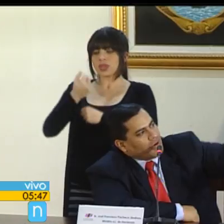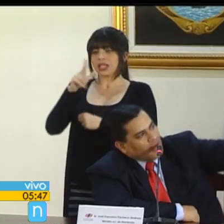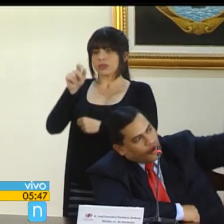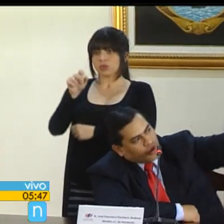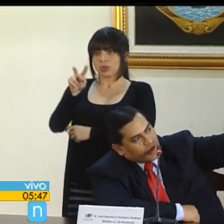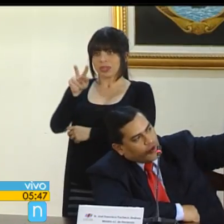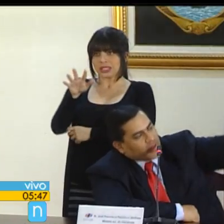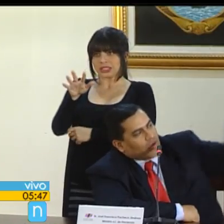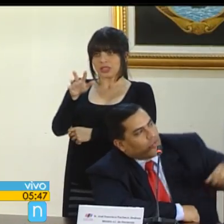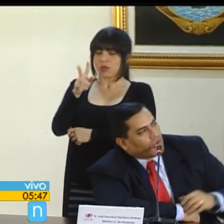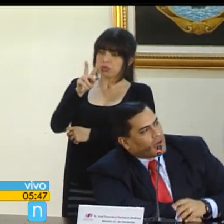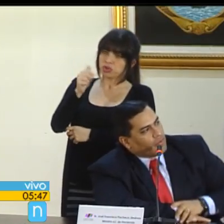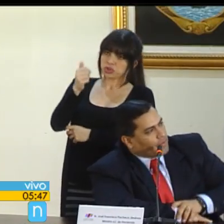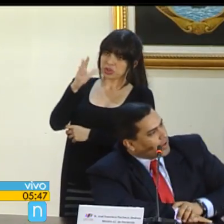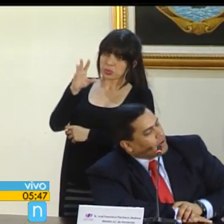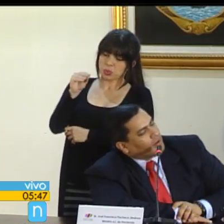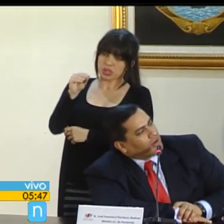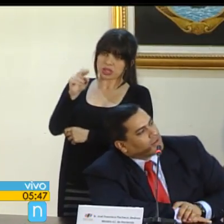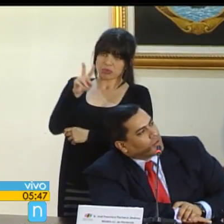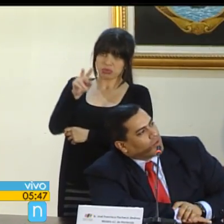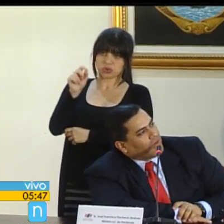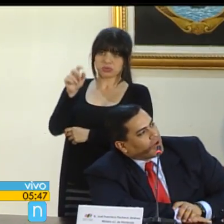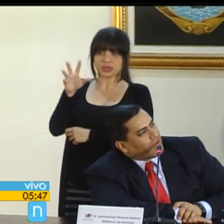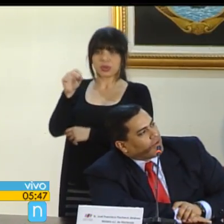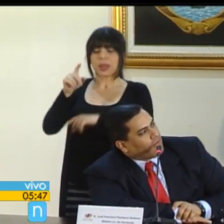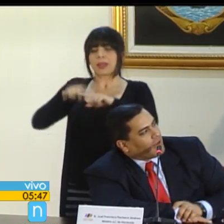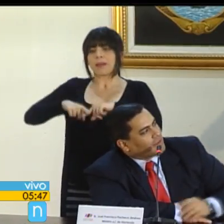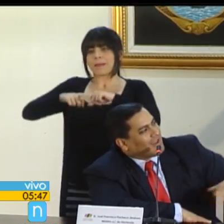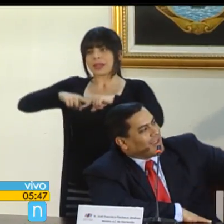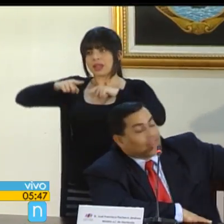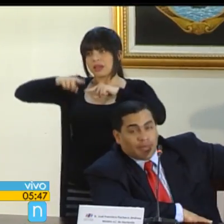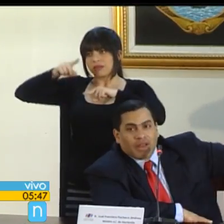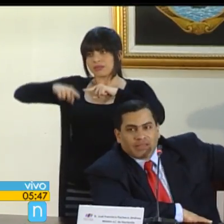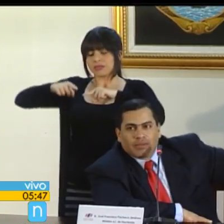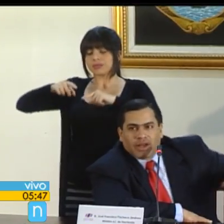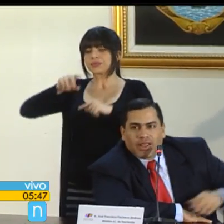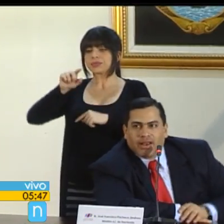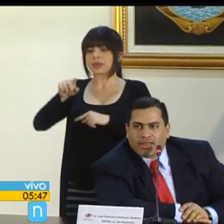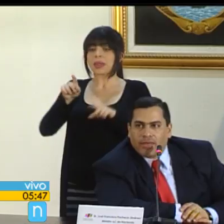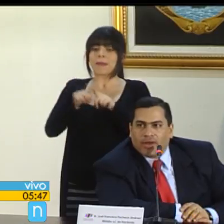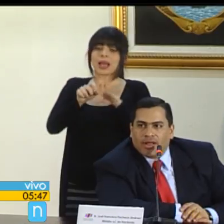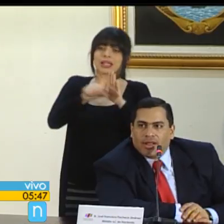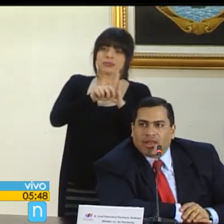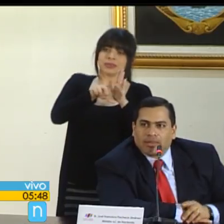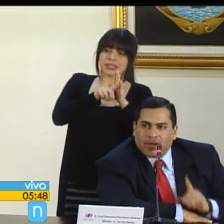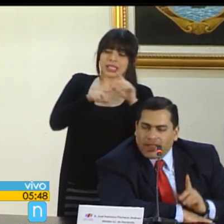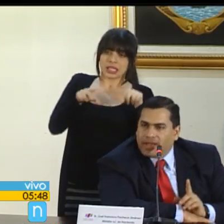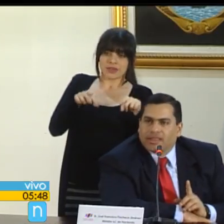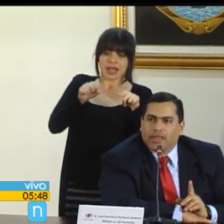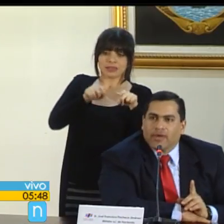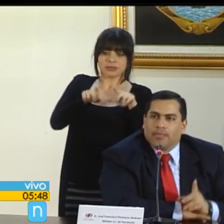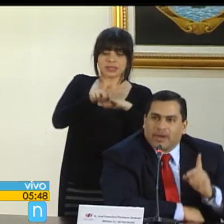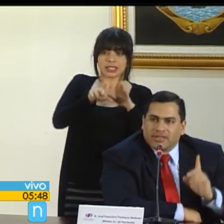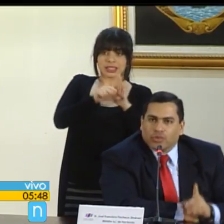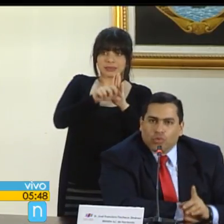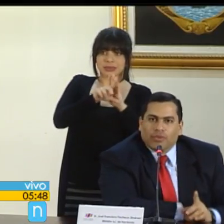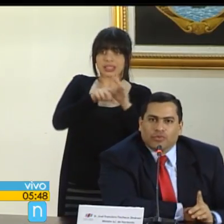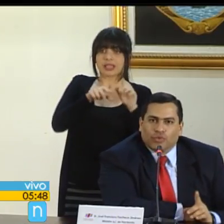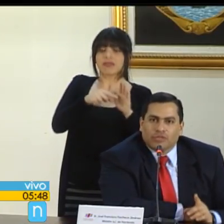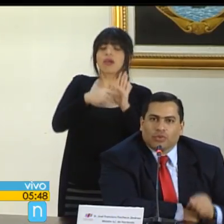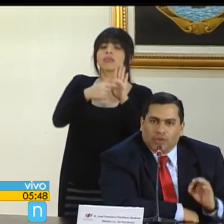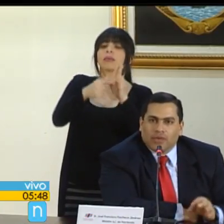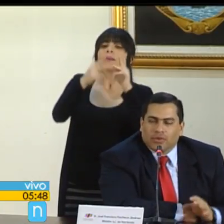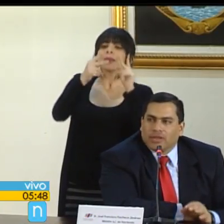0.25 o 2.50, como lo queramos ver según la variable de referencia, y también la Asamblea Legislativa. La Asamblea Legislativa presentó